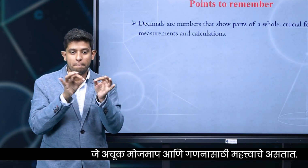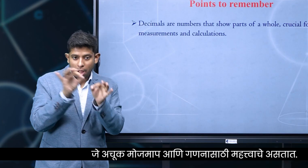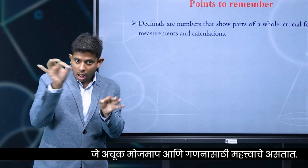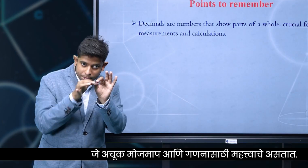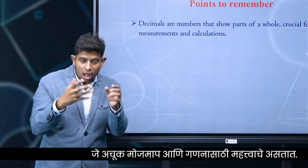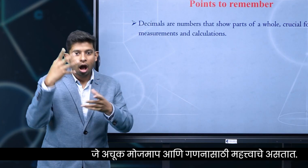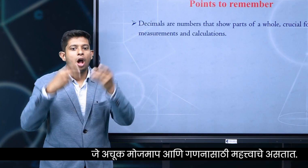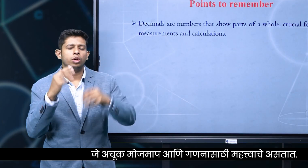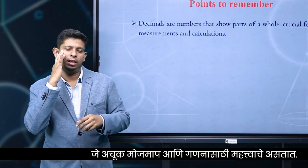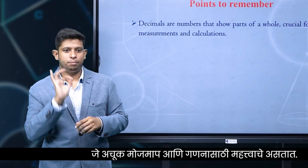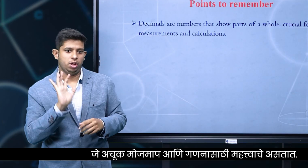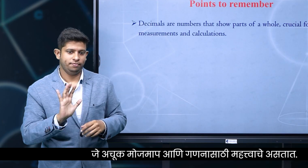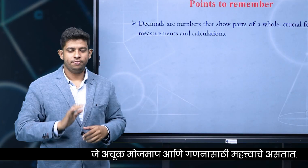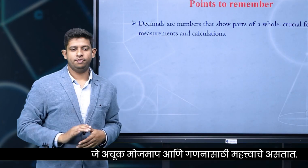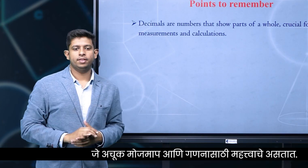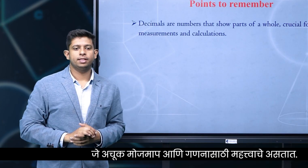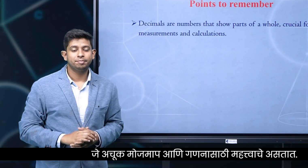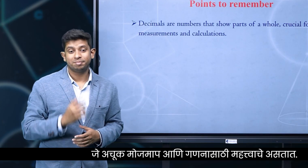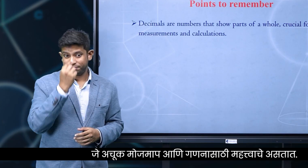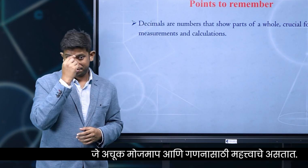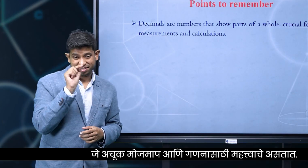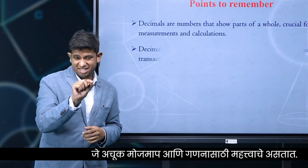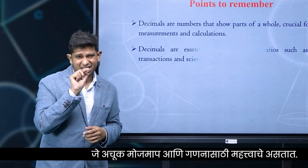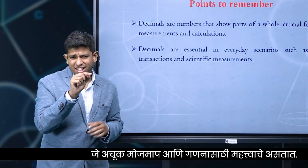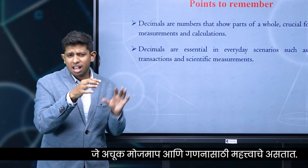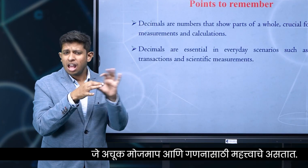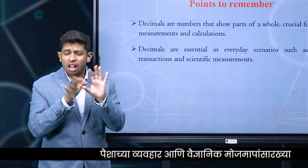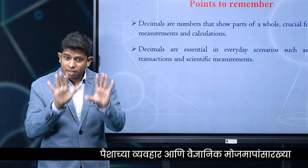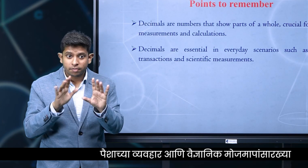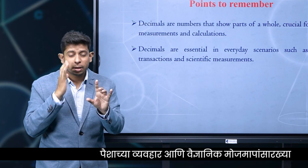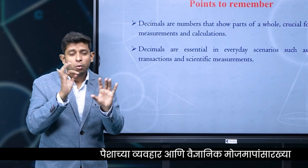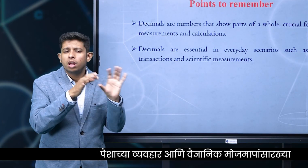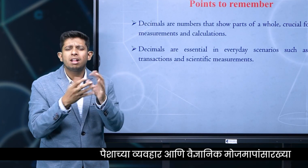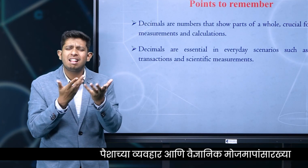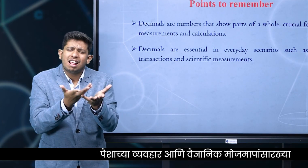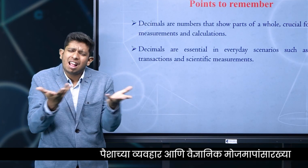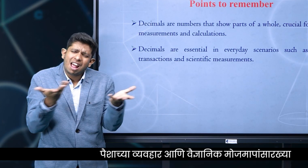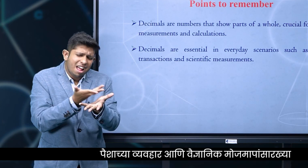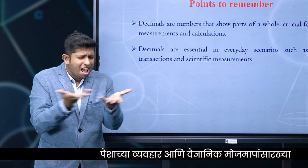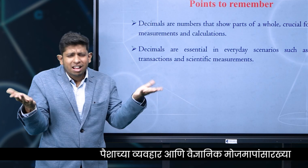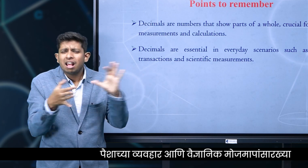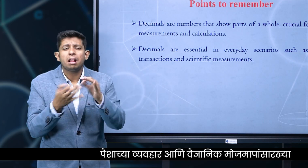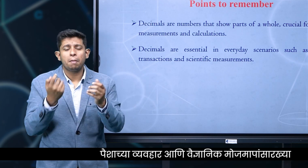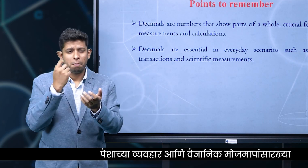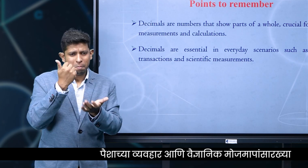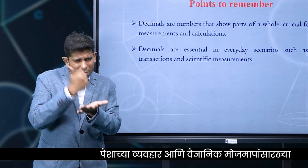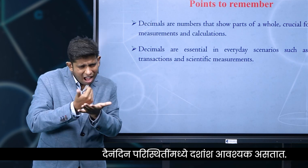अचूक मोजमाप आणि गणनासाठी महत्त्वाचे असतात. पैशाचे व्यवहार आणि वैज्ञानिक मोजमापांसारख्या